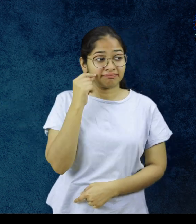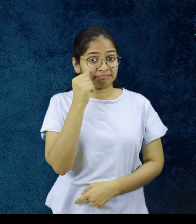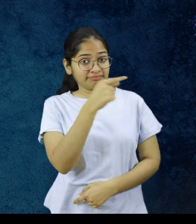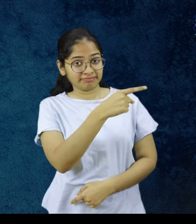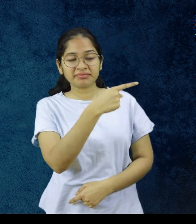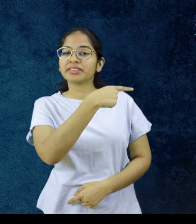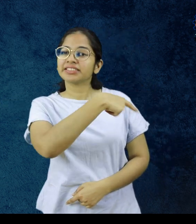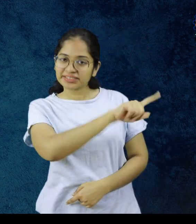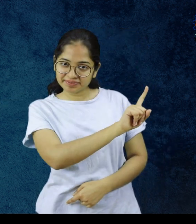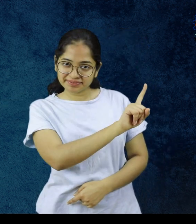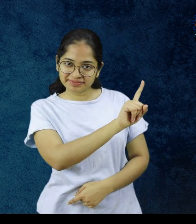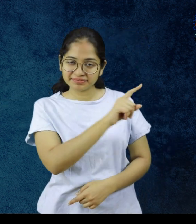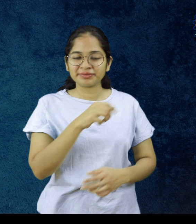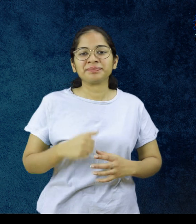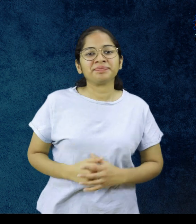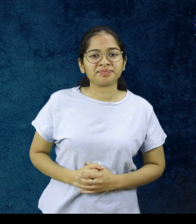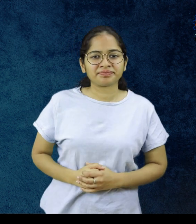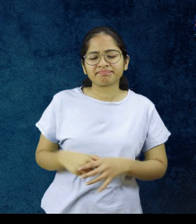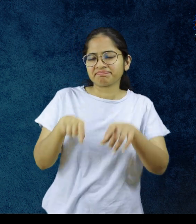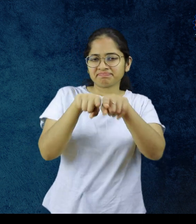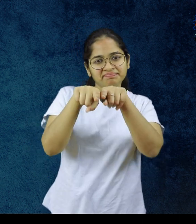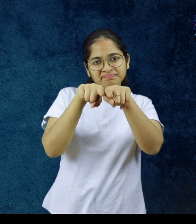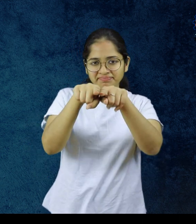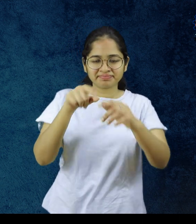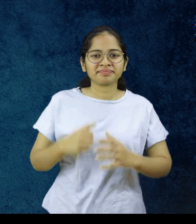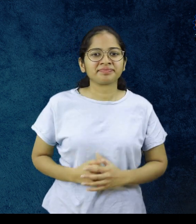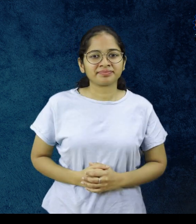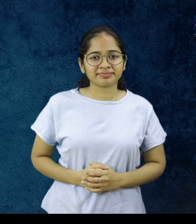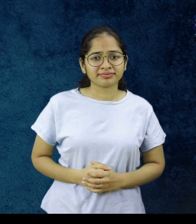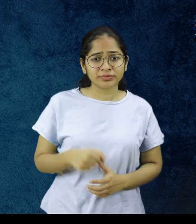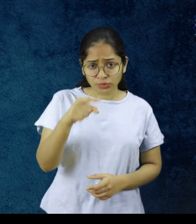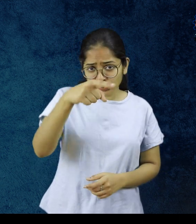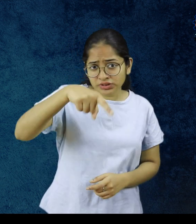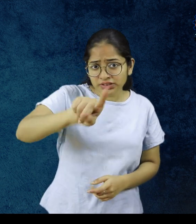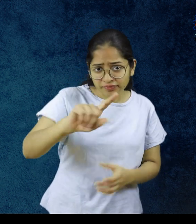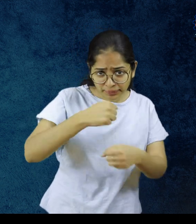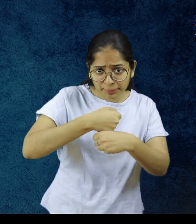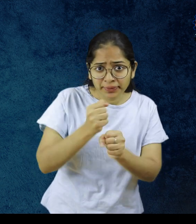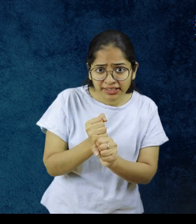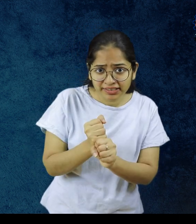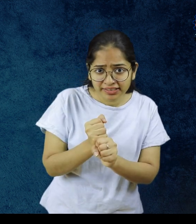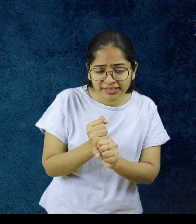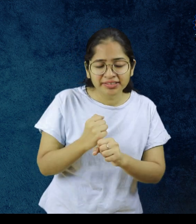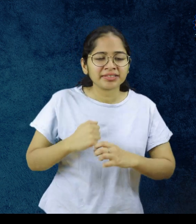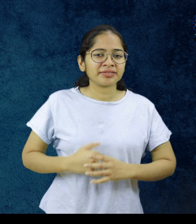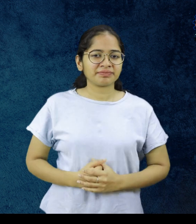खुद वह लड़का खुद उदाहरण के लिए यह तुमने खुद बनाया है